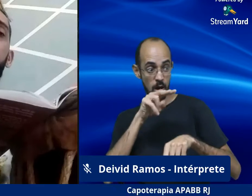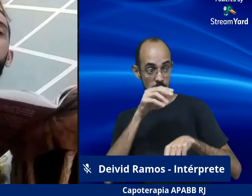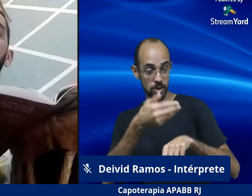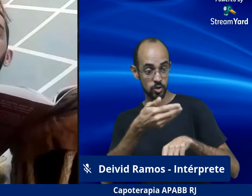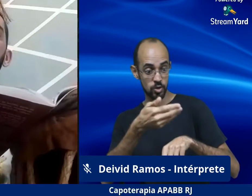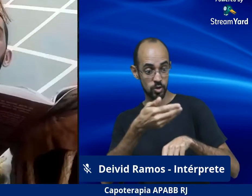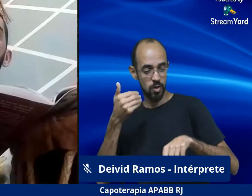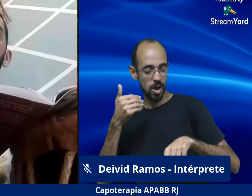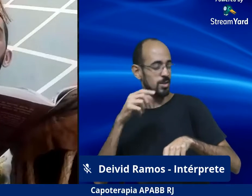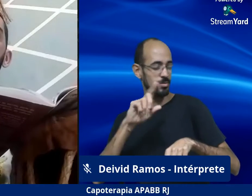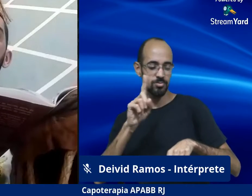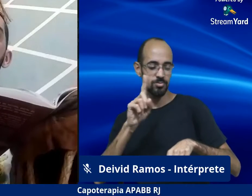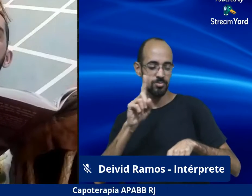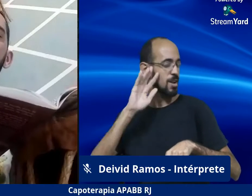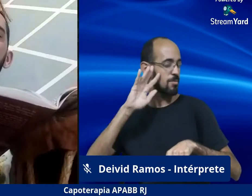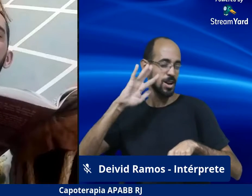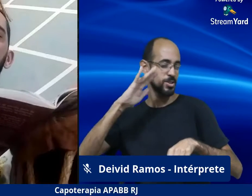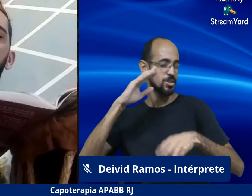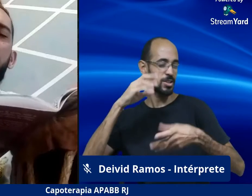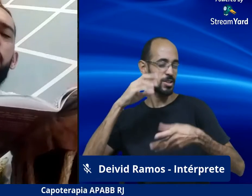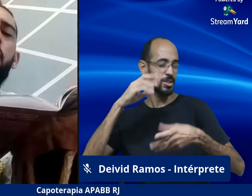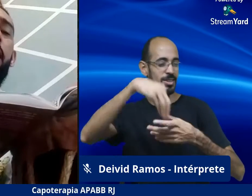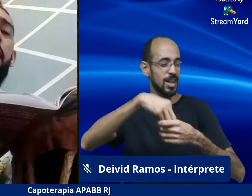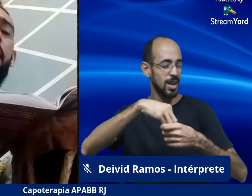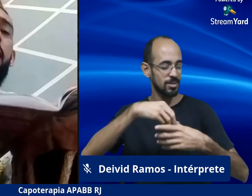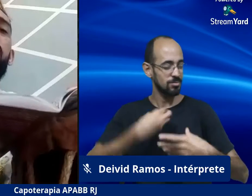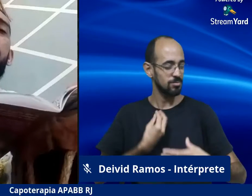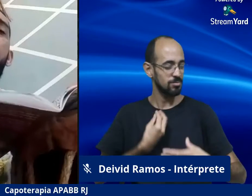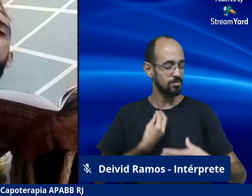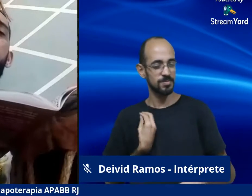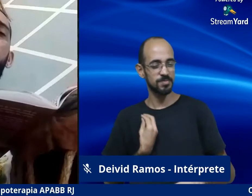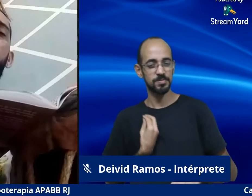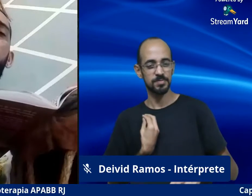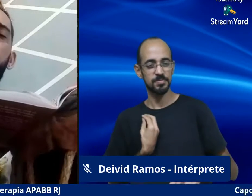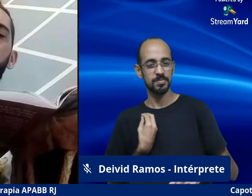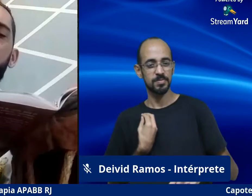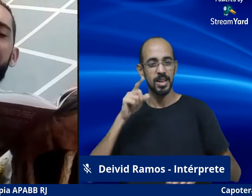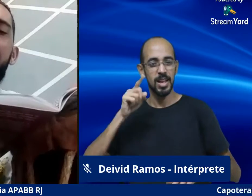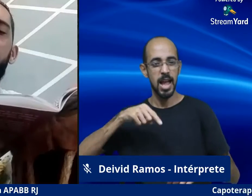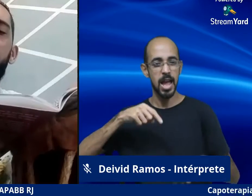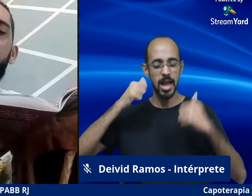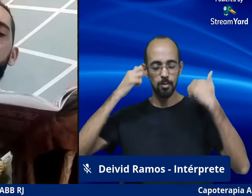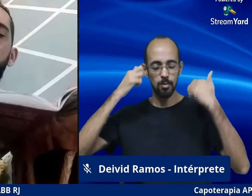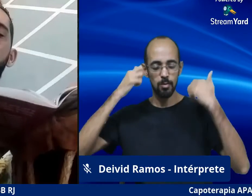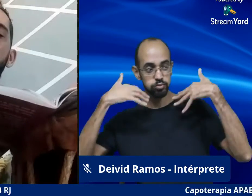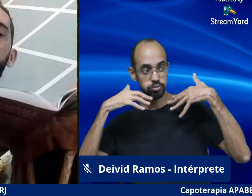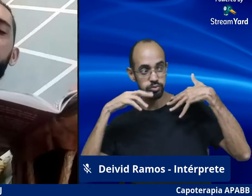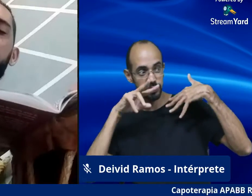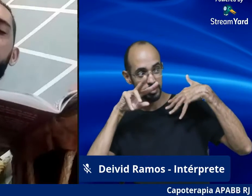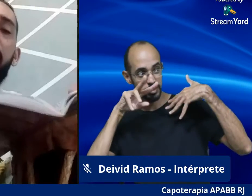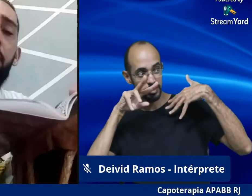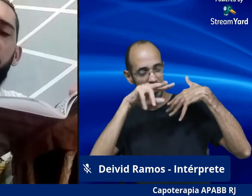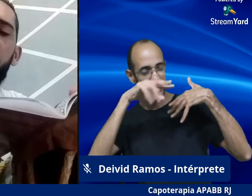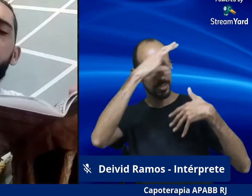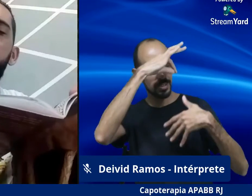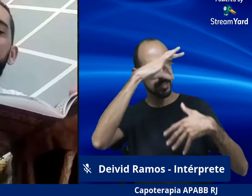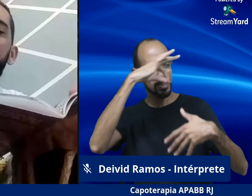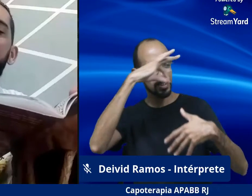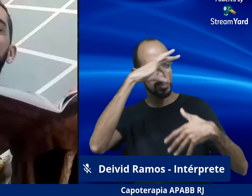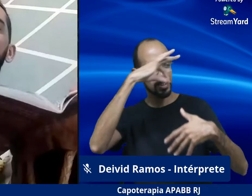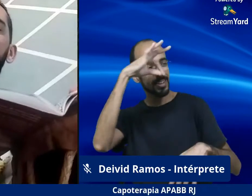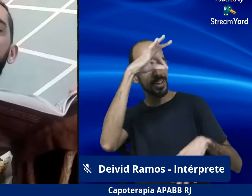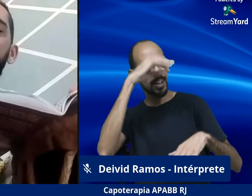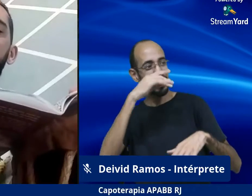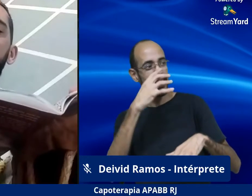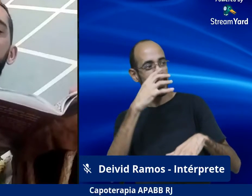pelo sentimento. É mandinga escorrendo, é de hipnotizar. Roda de capoeira,